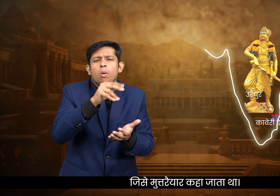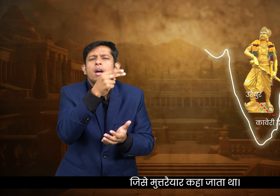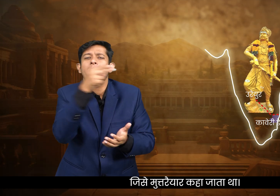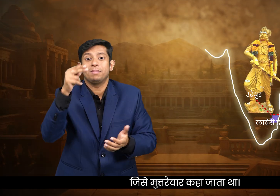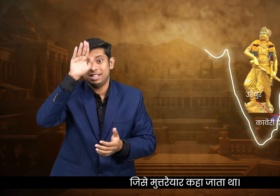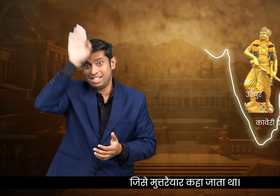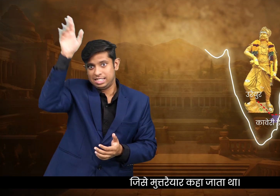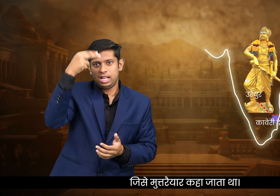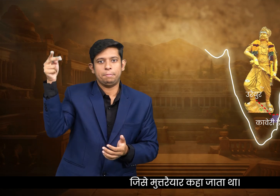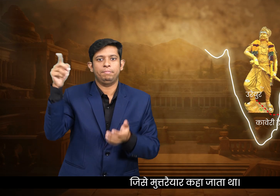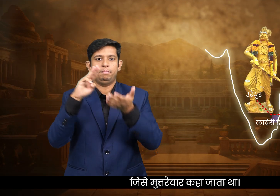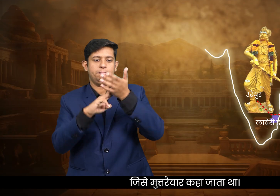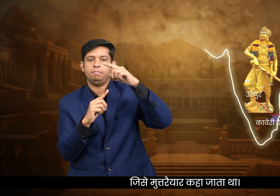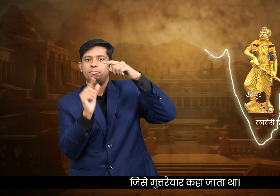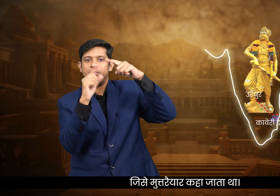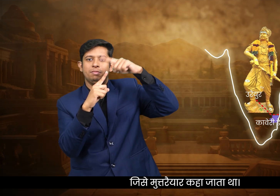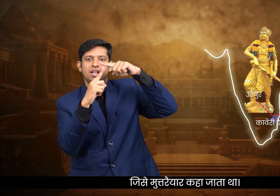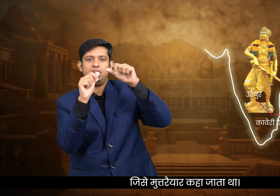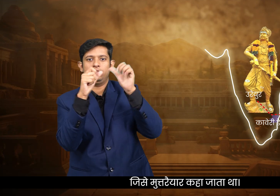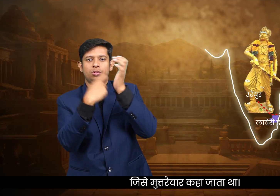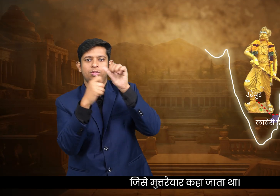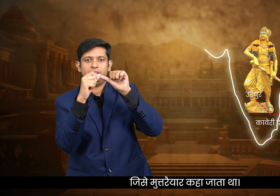कहा जाता था।